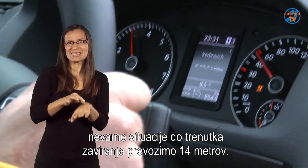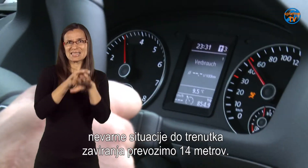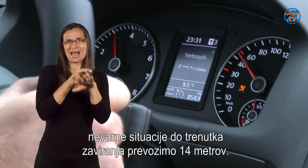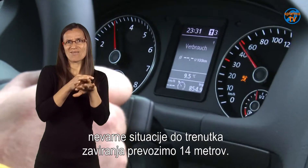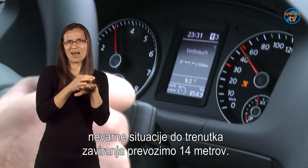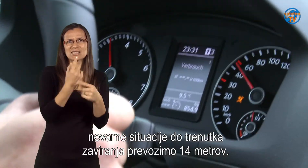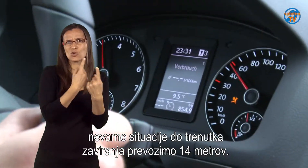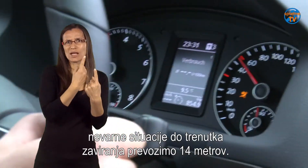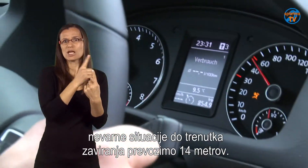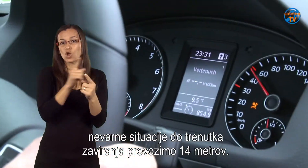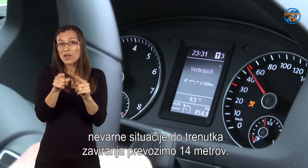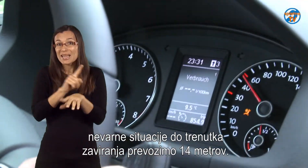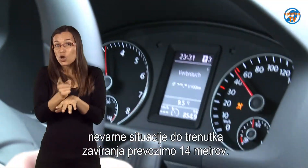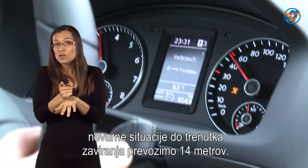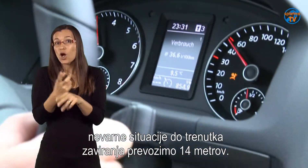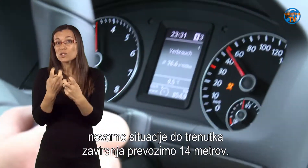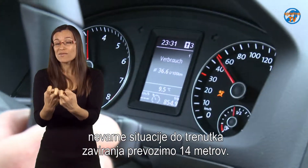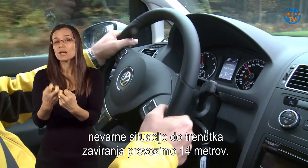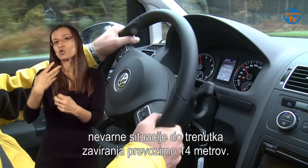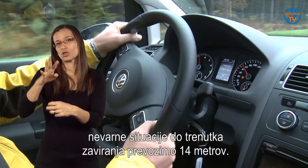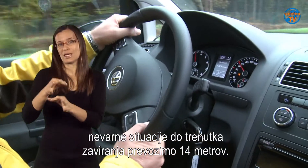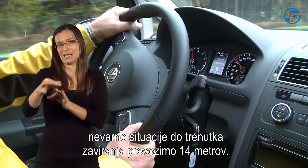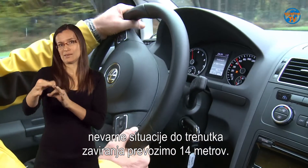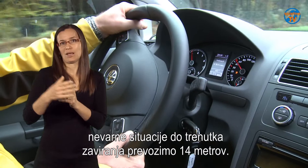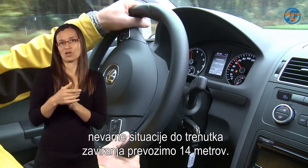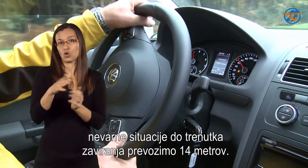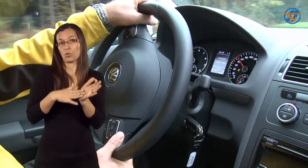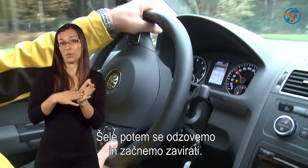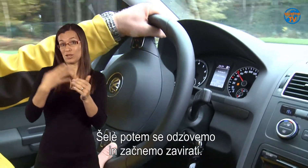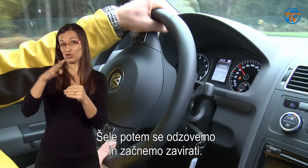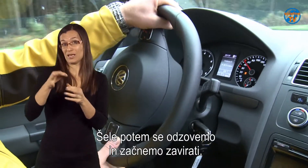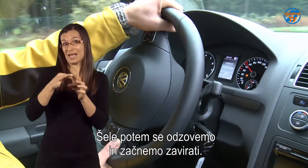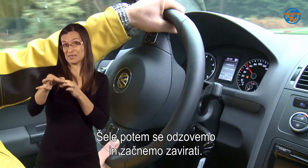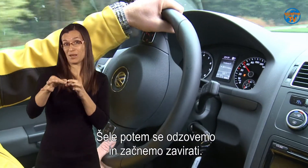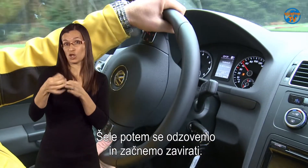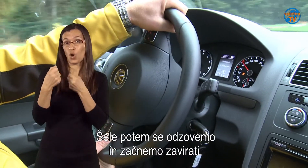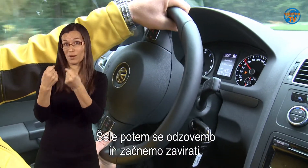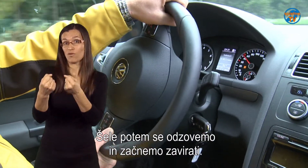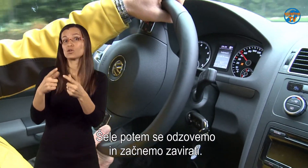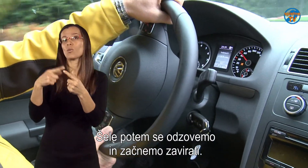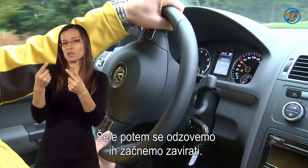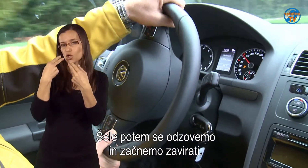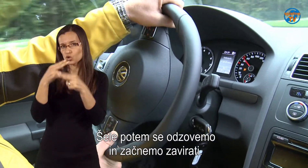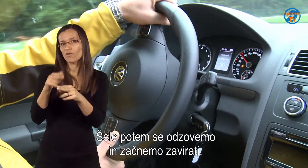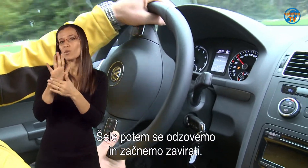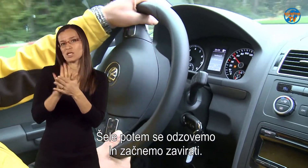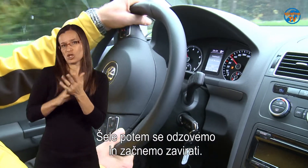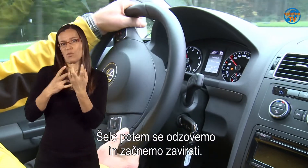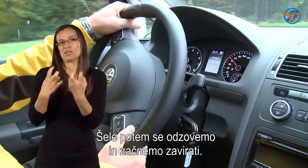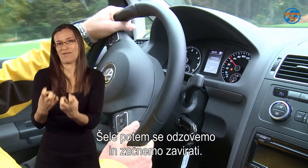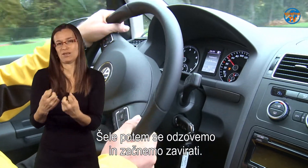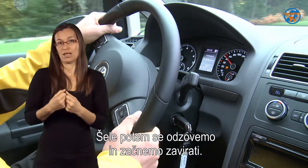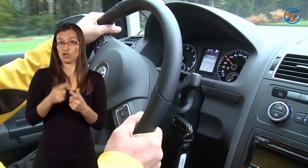neke nevarne situacije do trenutka, da začnemo zavirati, 14 metrov. Se pravi, 14 metrov prevozimo, potem se šele odzovemo in začnemo